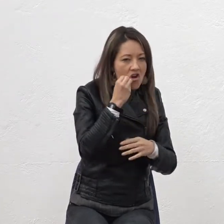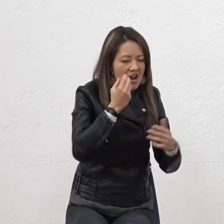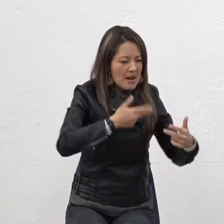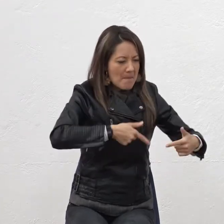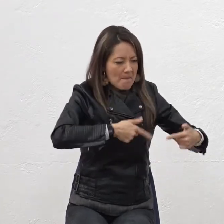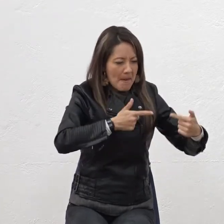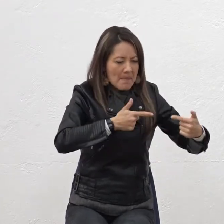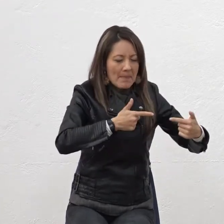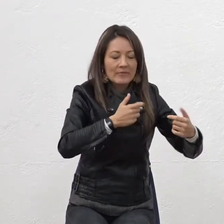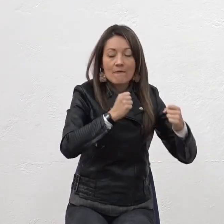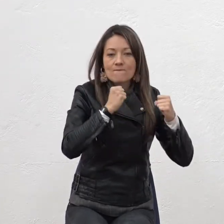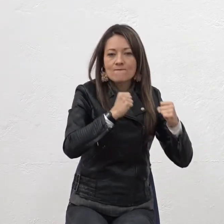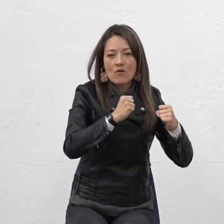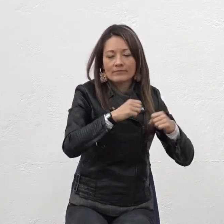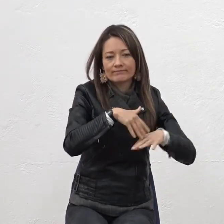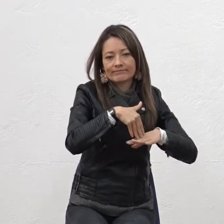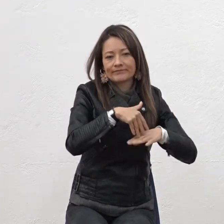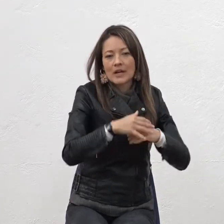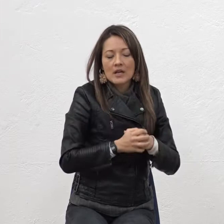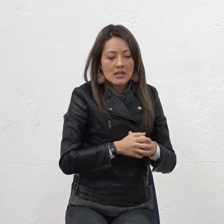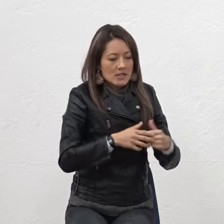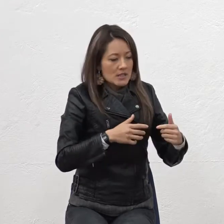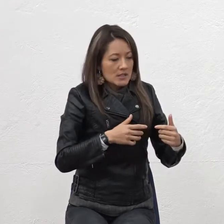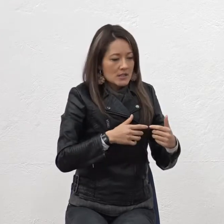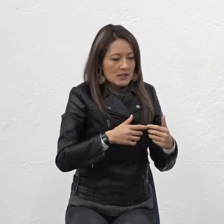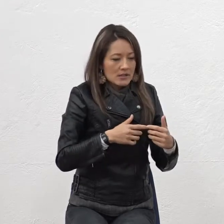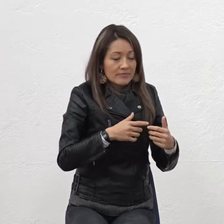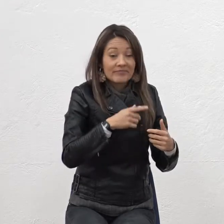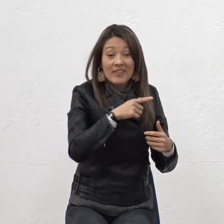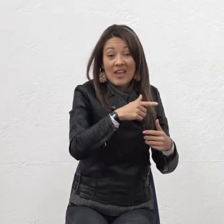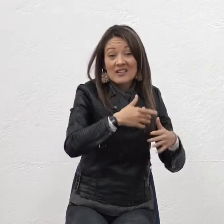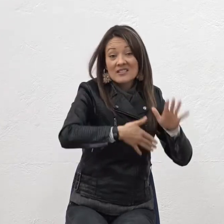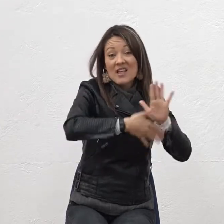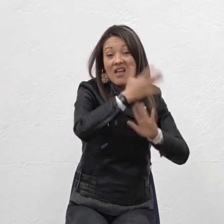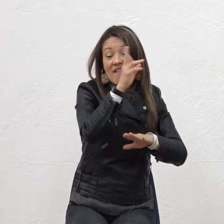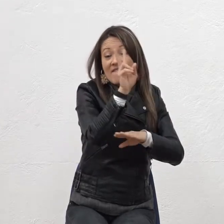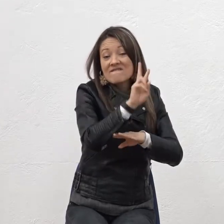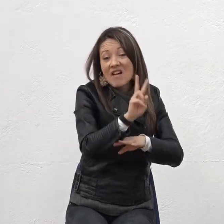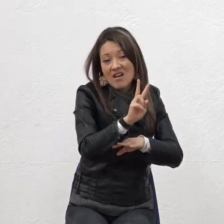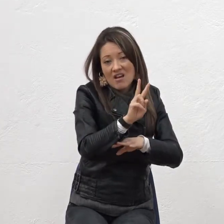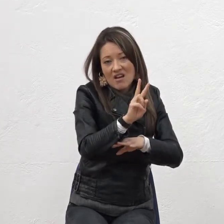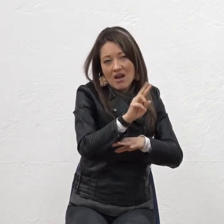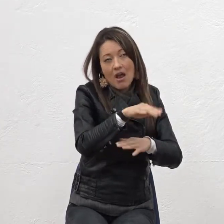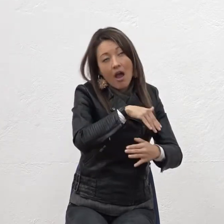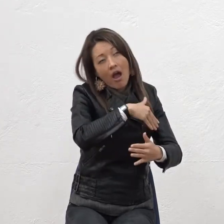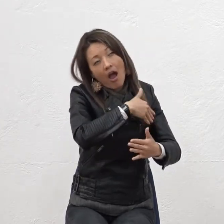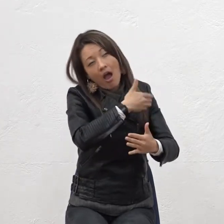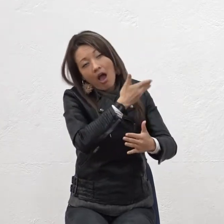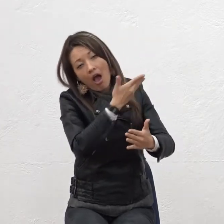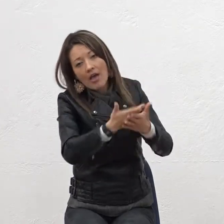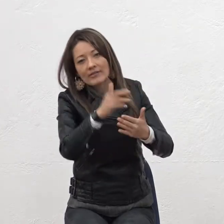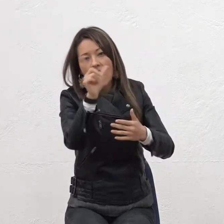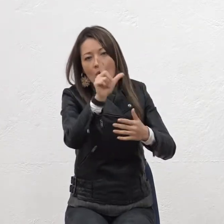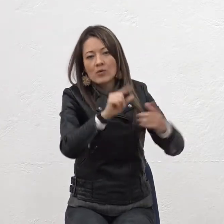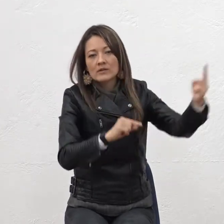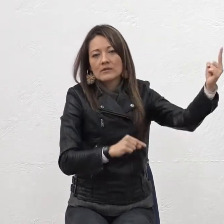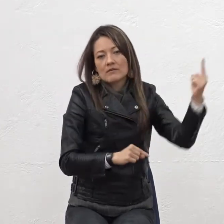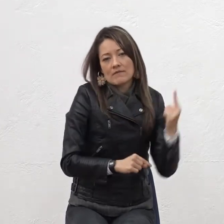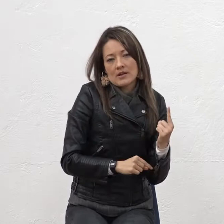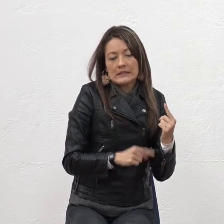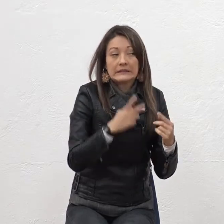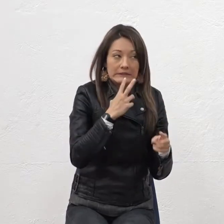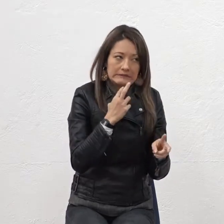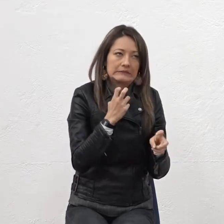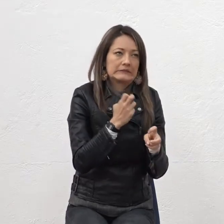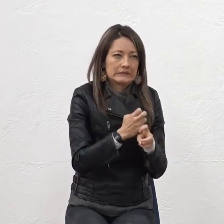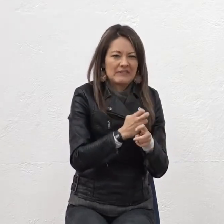matrimonio fuertes. Él, pues, tan duro era que él se iba los viernes y volvía hasta el lunes. Bien